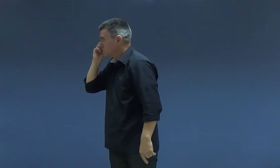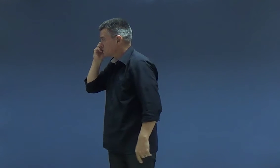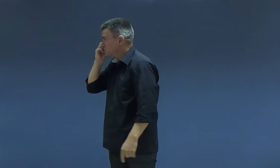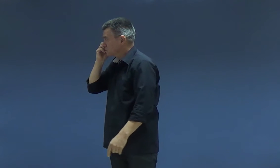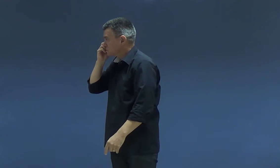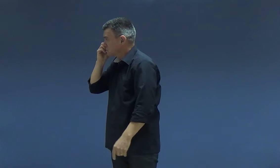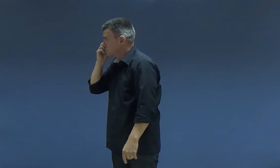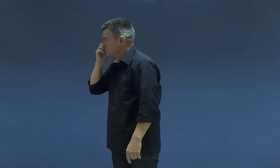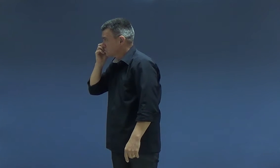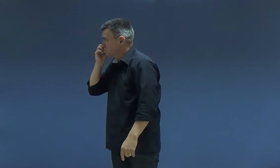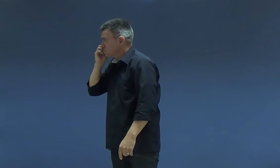tá?